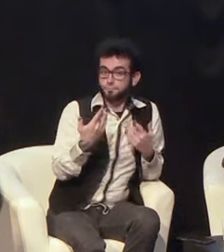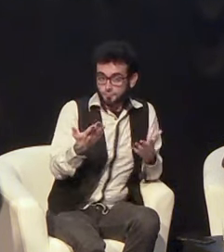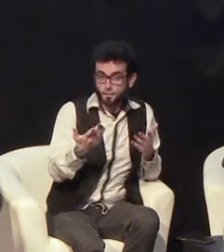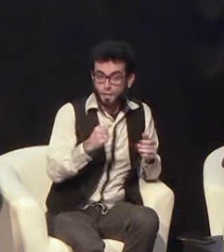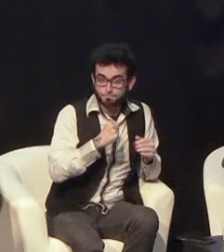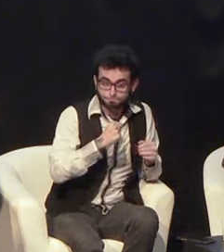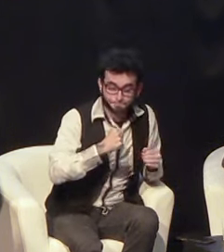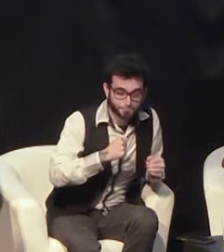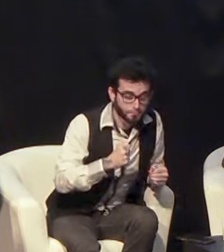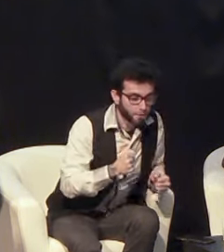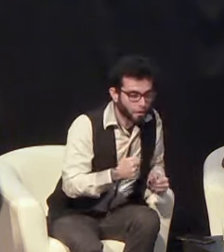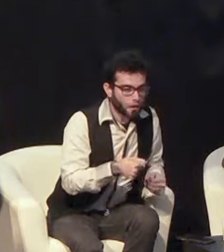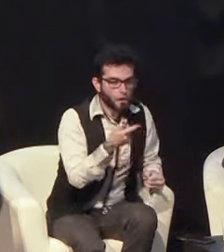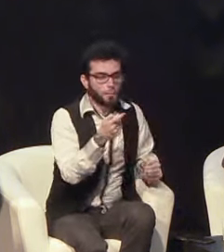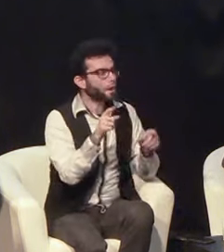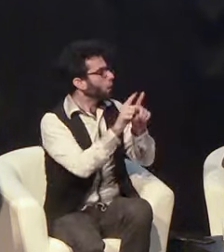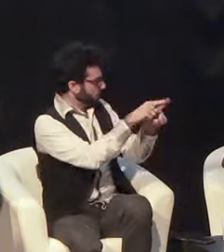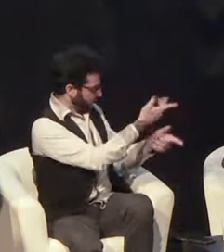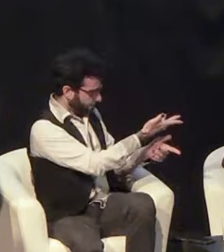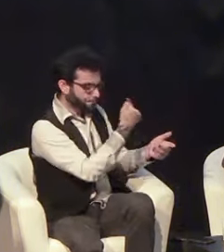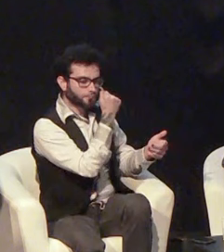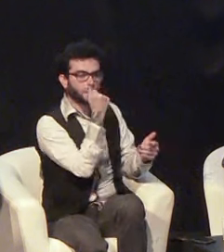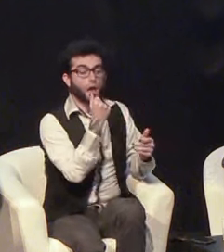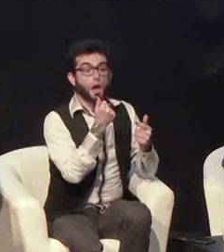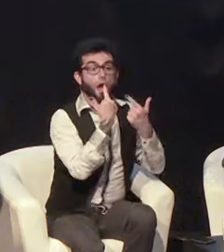langue des signes peut être compliquée.